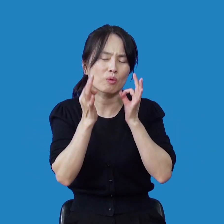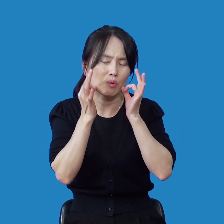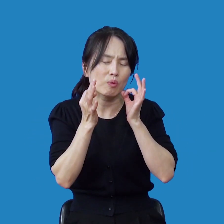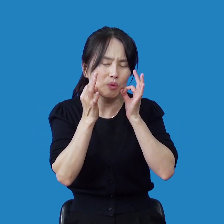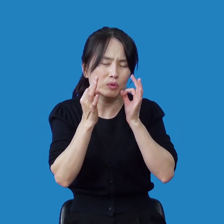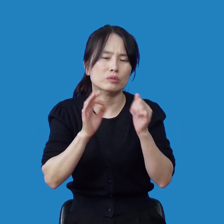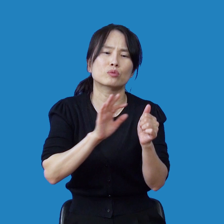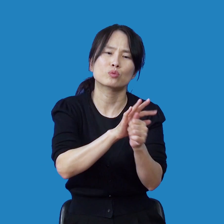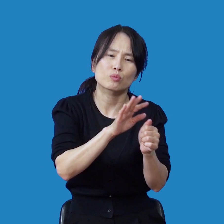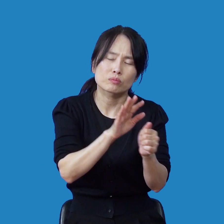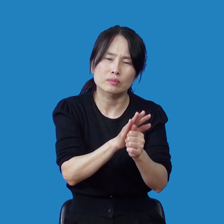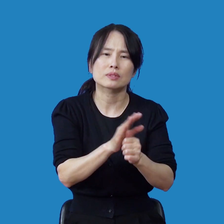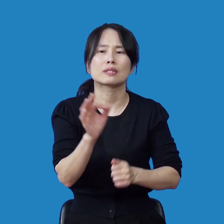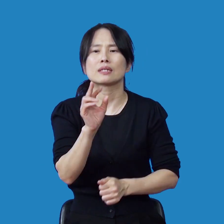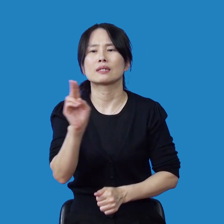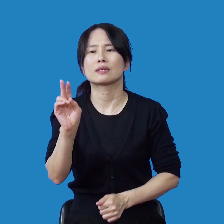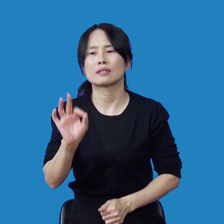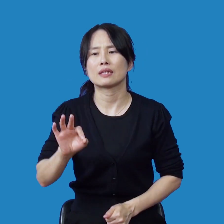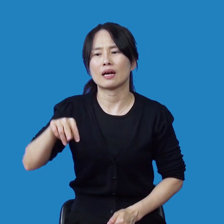그게 양선입니다.